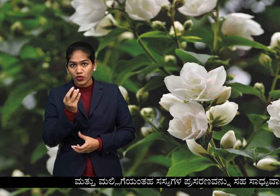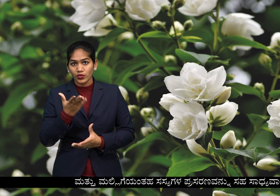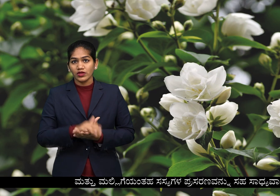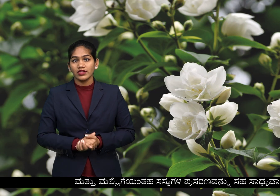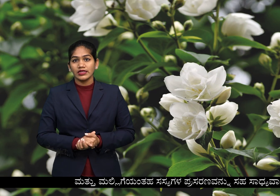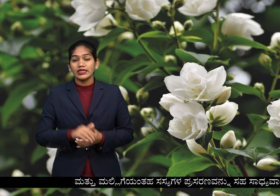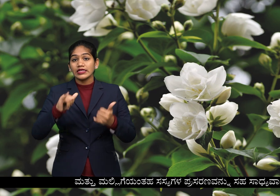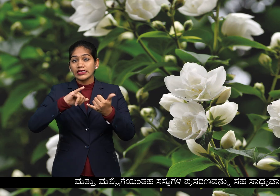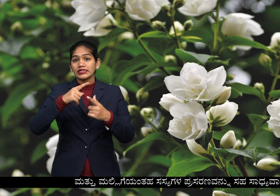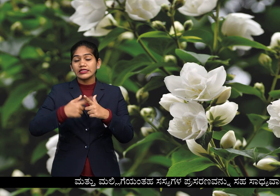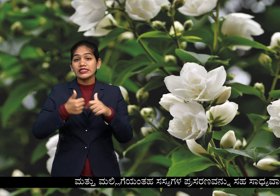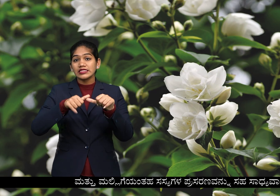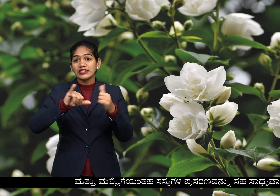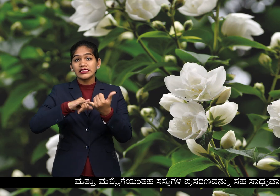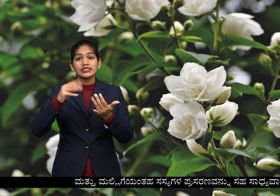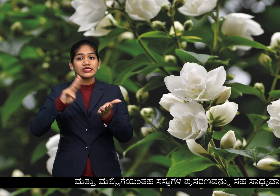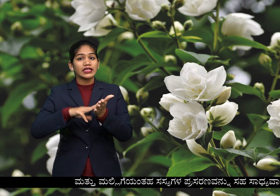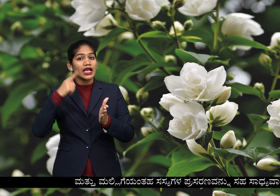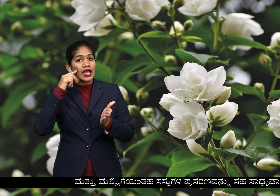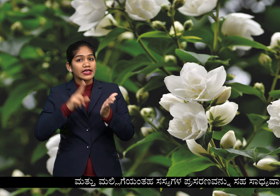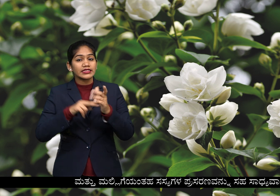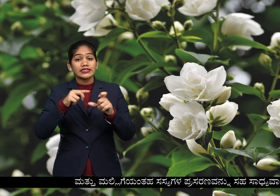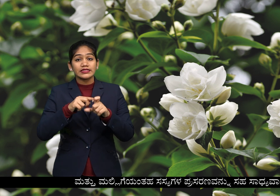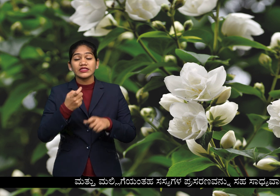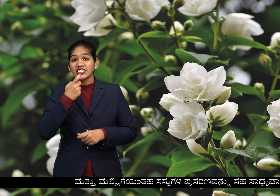ಮಲ್ಲಿಗೆಯಂತಹ ಸಸ್ಯಗಳ ಪ್ರಸರಣವನ್ನ ಸಹ ಸಾಧ್ಯವಾಗಿಸುತ್ತದೆ.